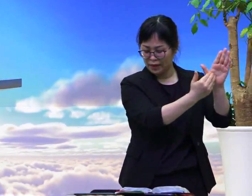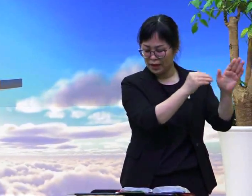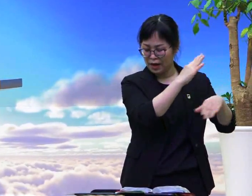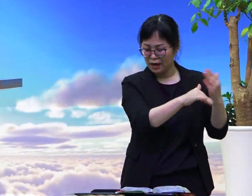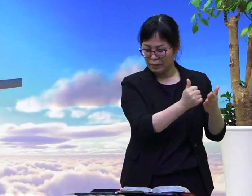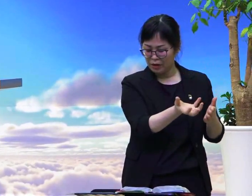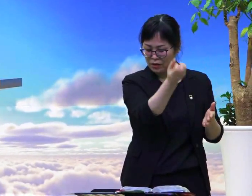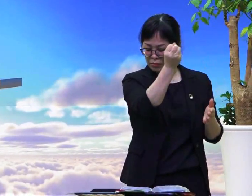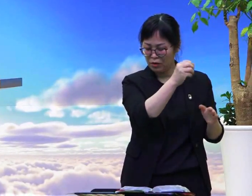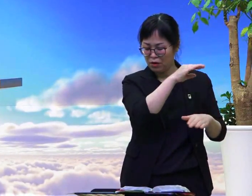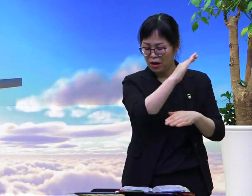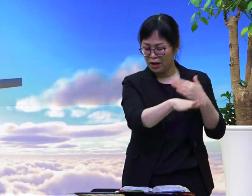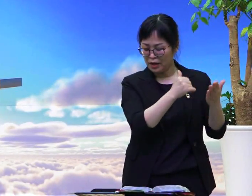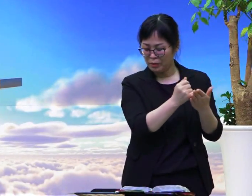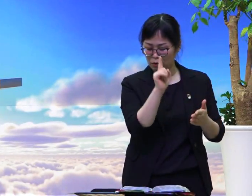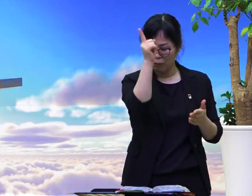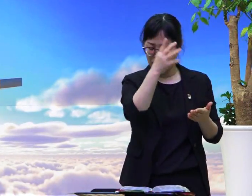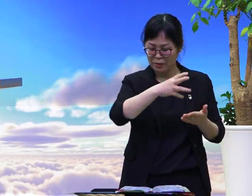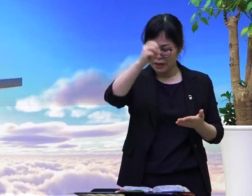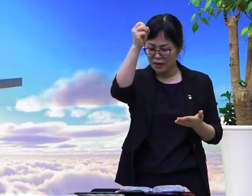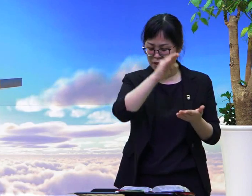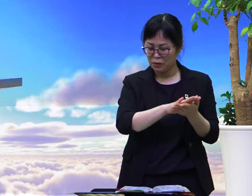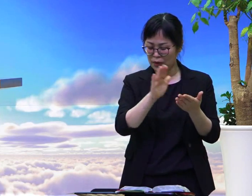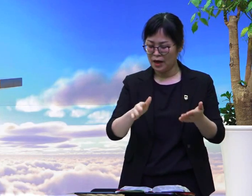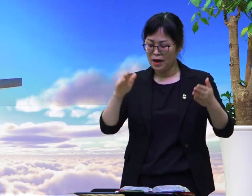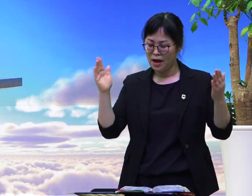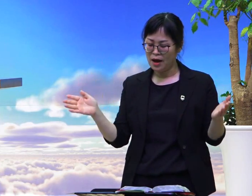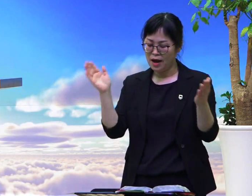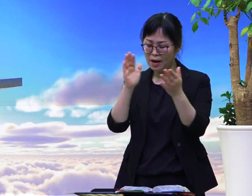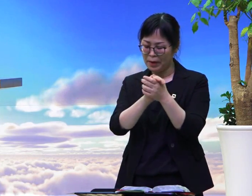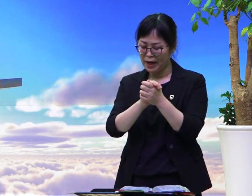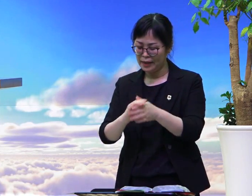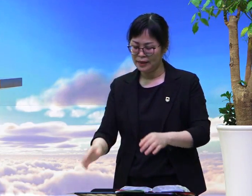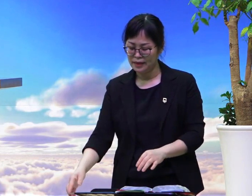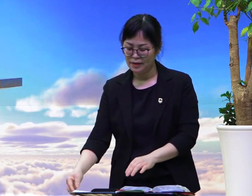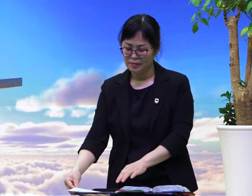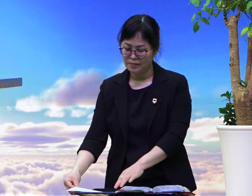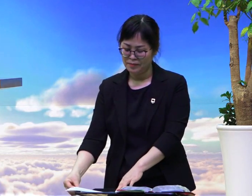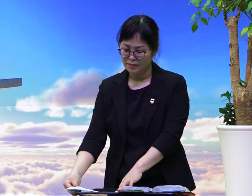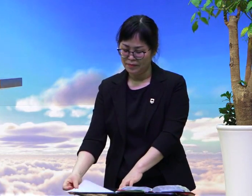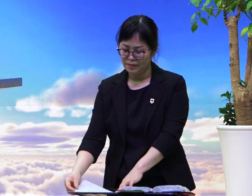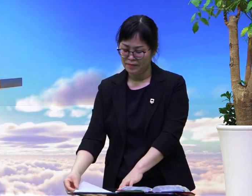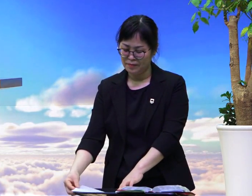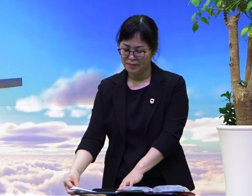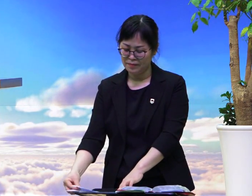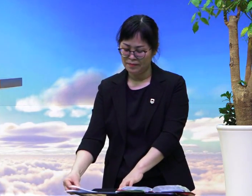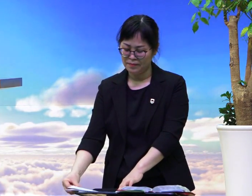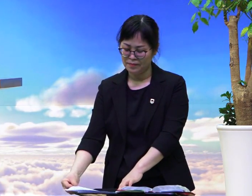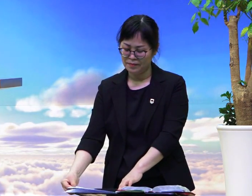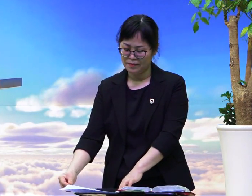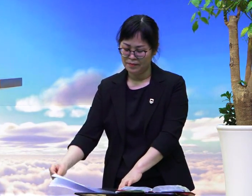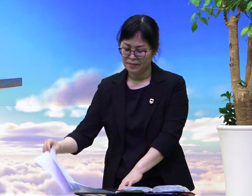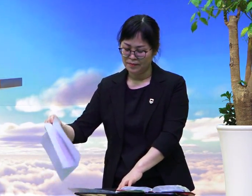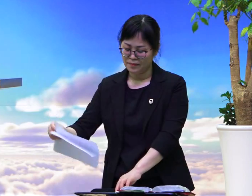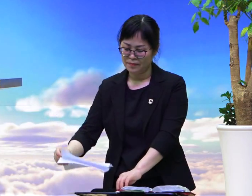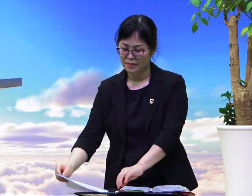방패는 하나님이시며 그는 높을 받으시니라. 아멘. 다같이